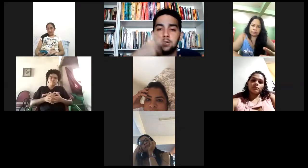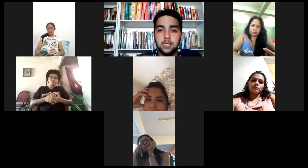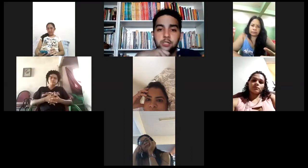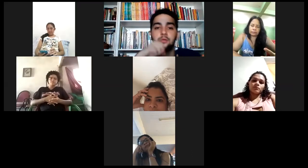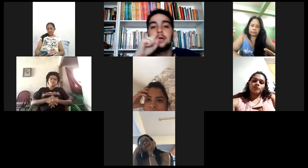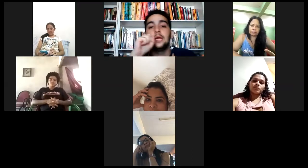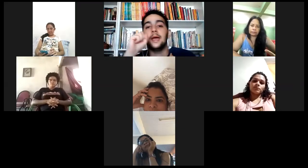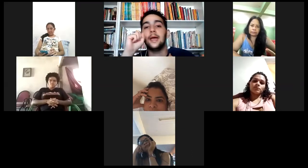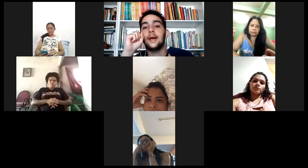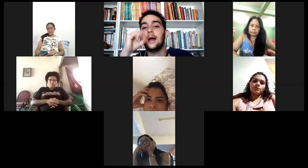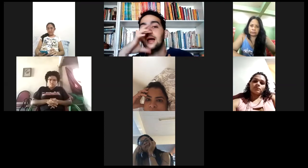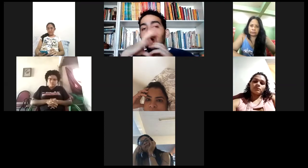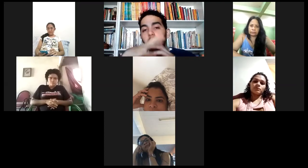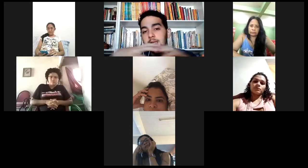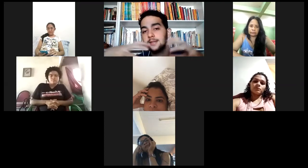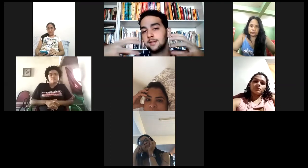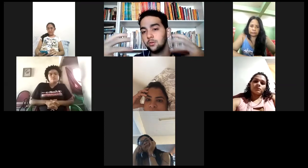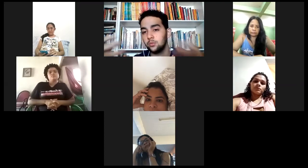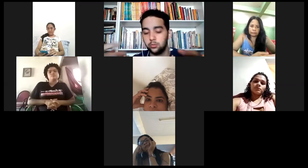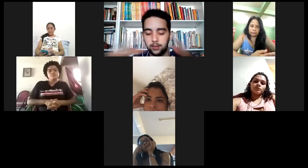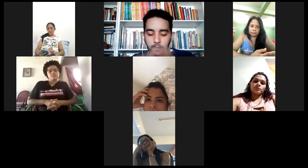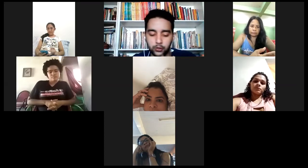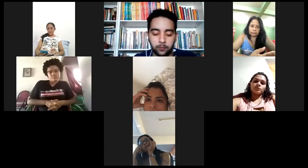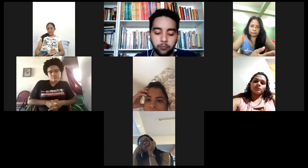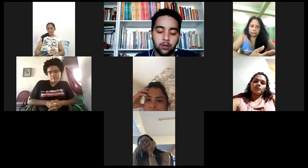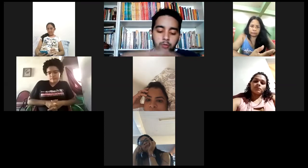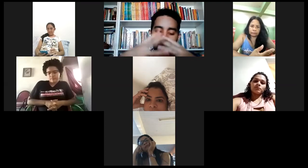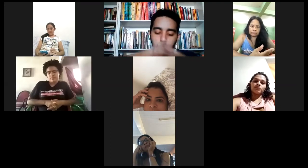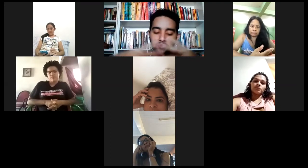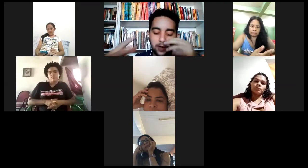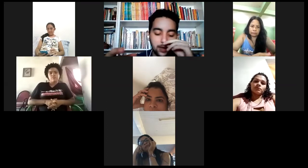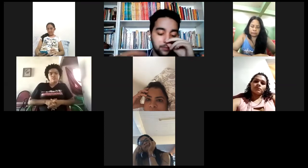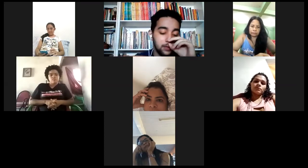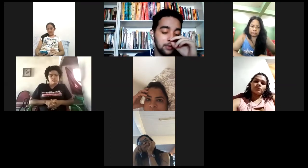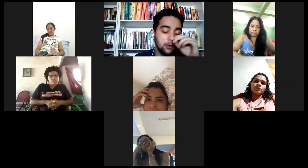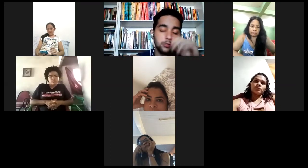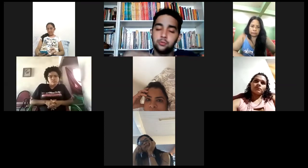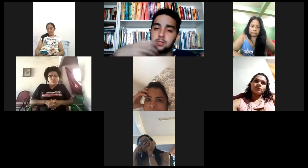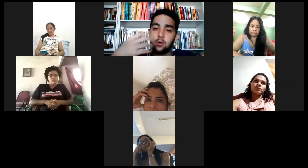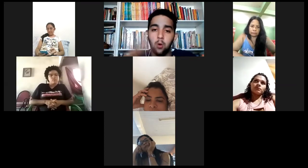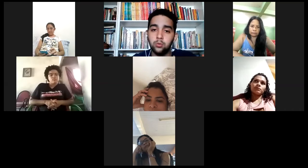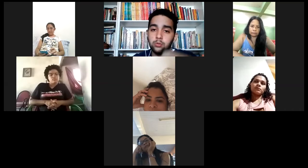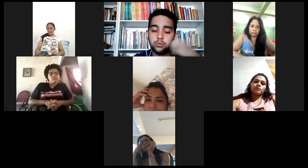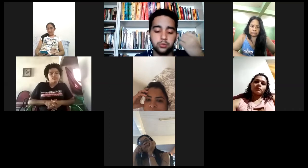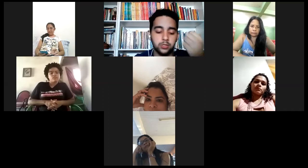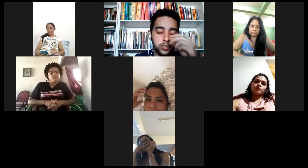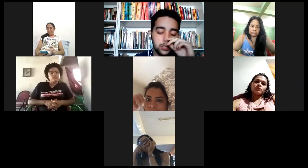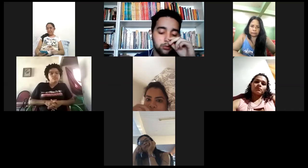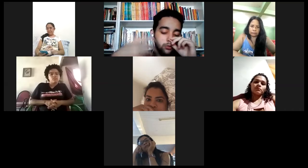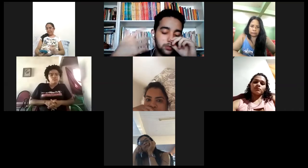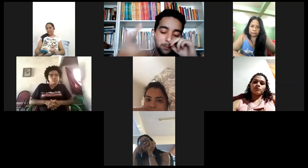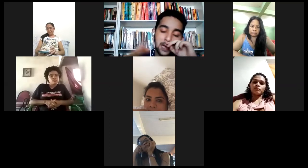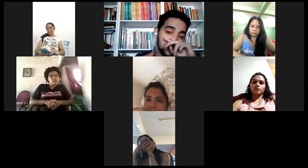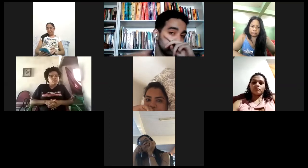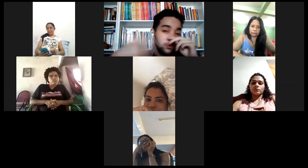objeto no início, a organização do teu texto, da tua fala. Não se usa com, não se usa de, não